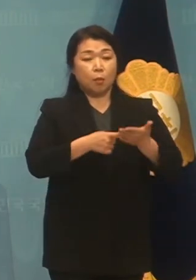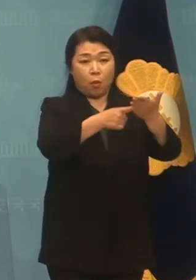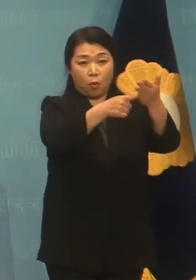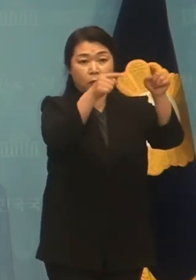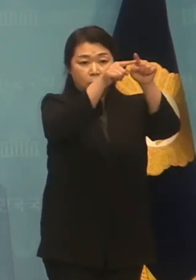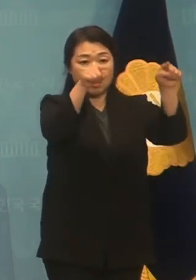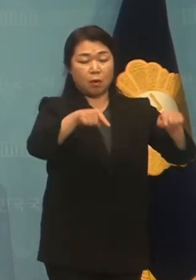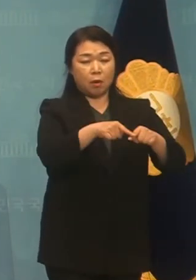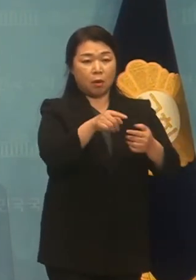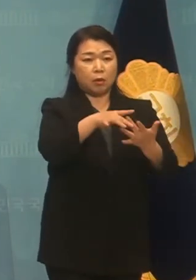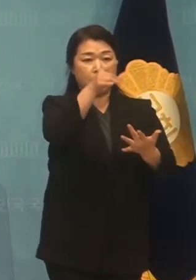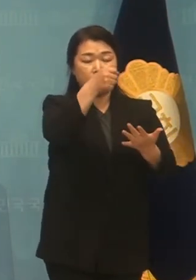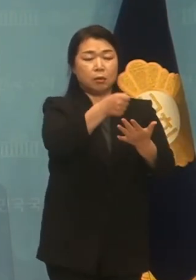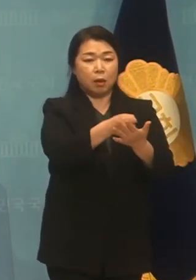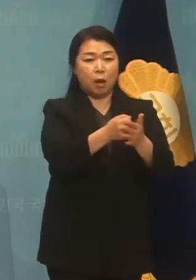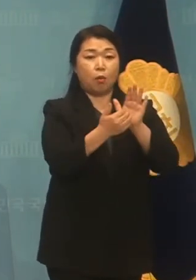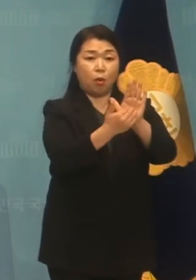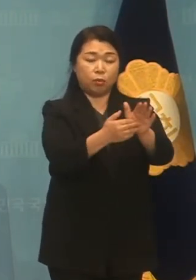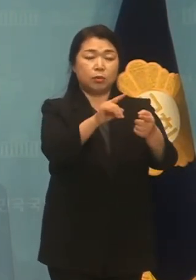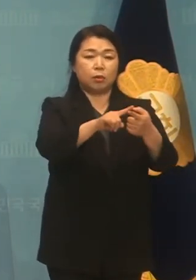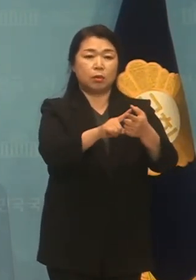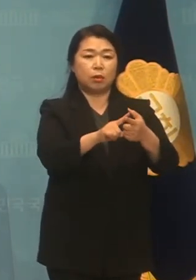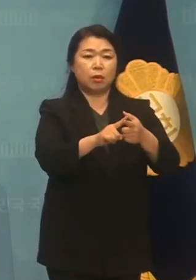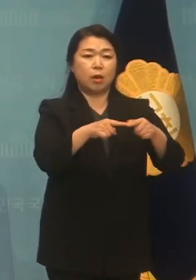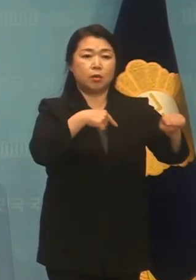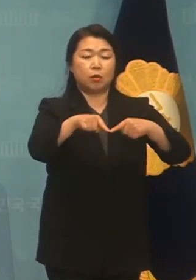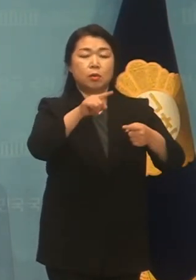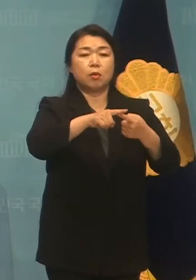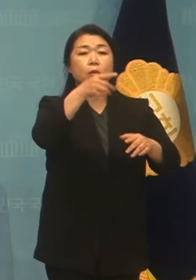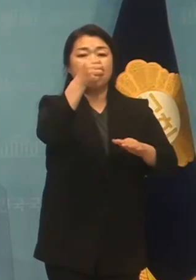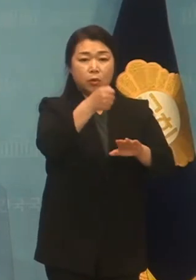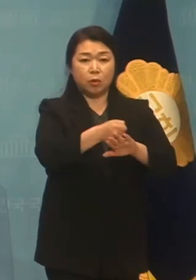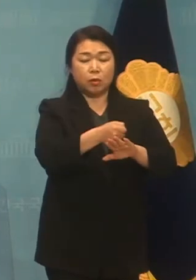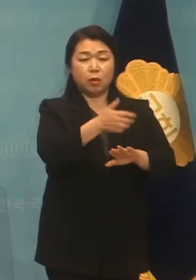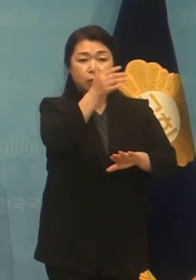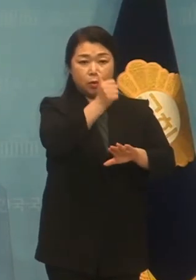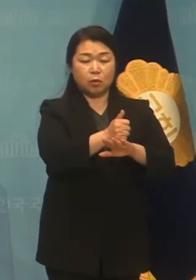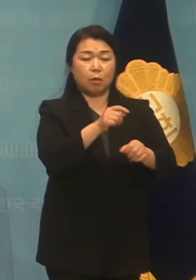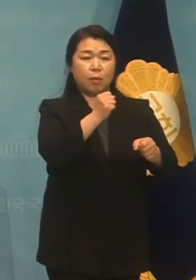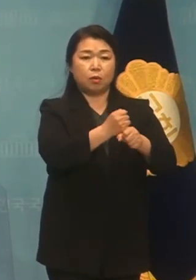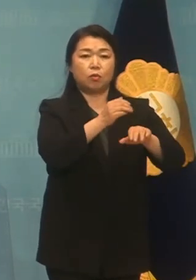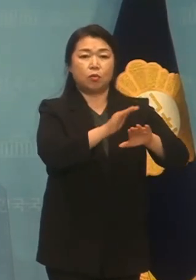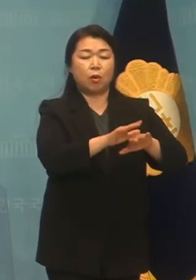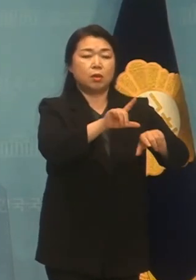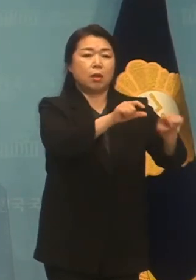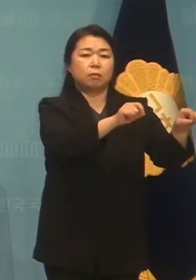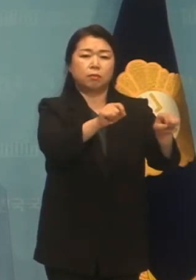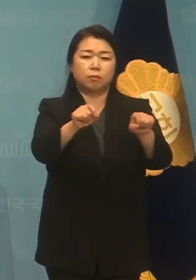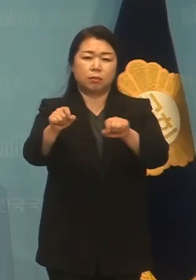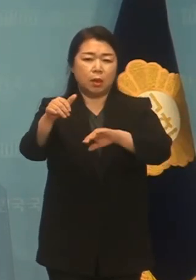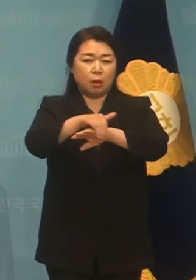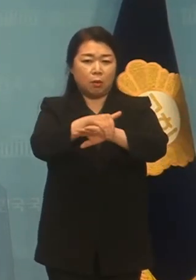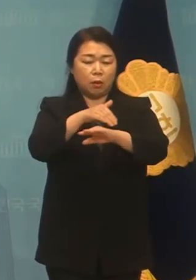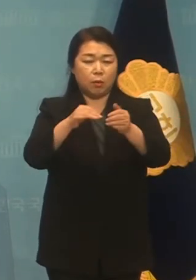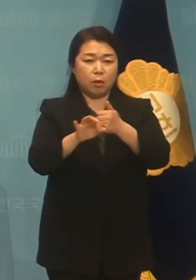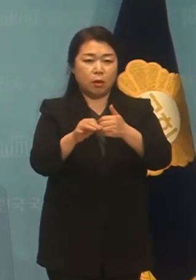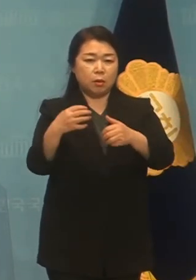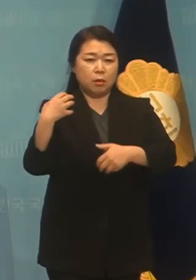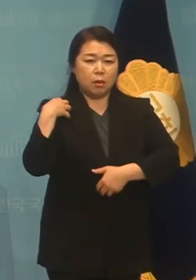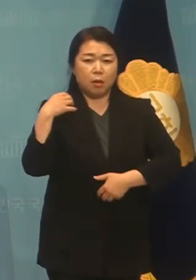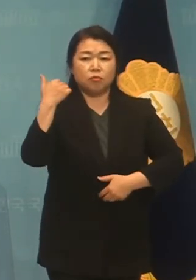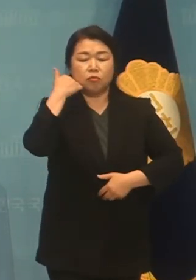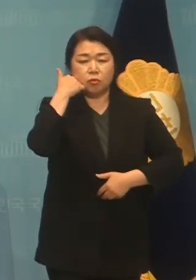보고서 채택 거부라는 정치적 결론을 내놓고 시간을 끌려는 의도라면 그 책임은